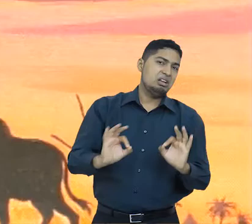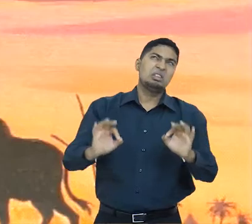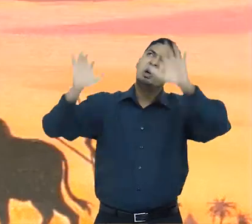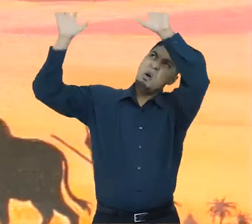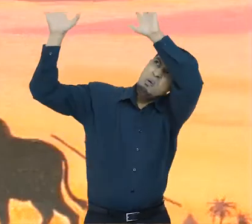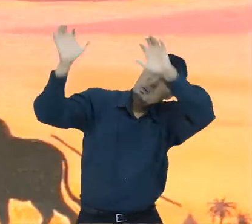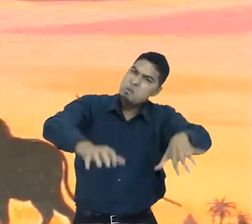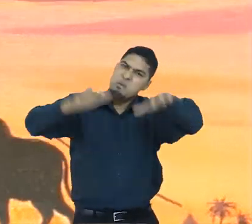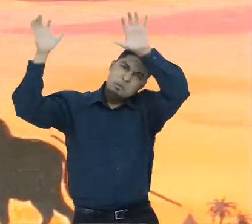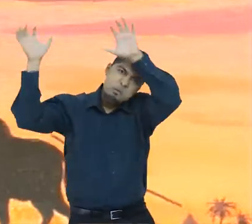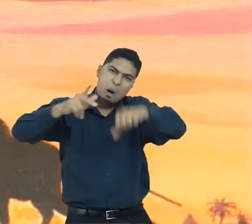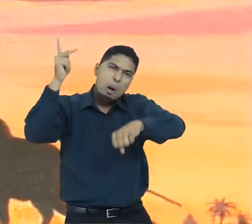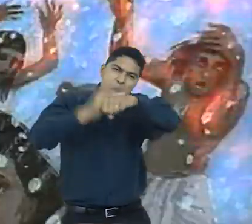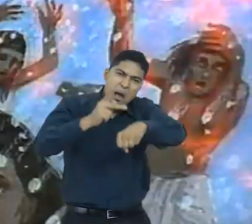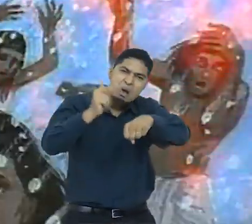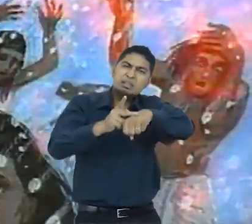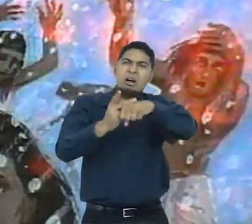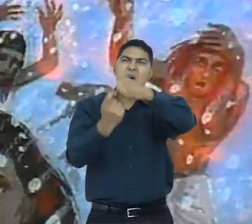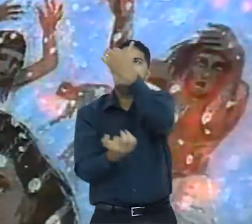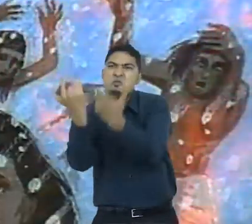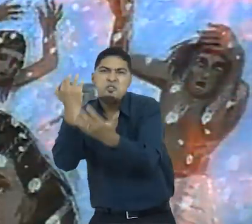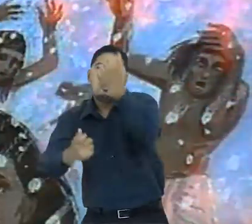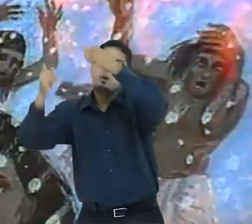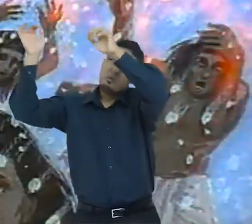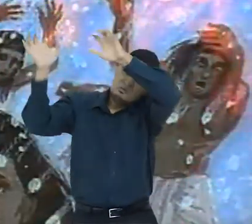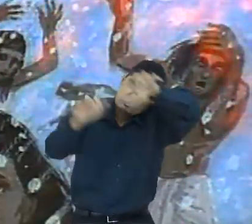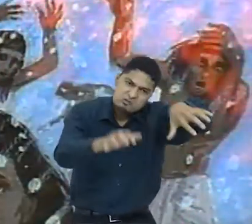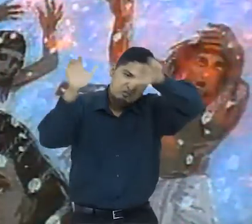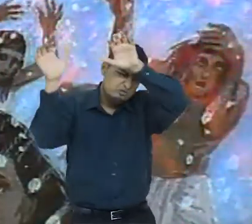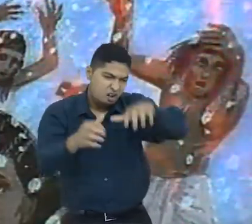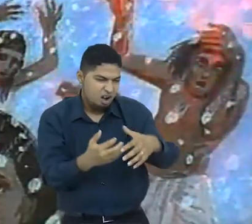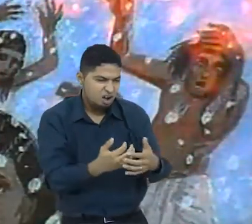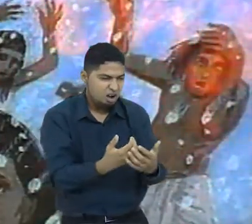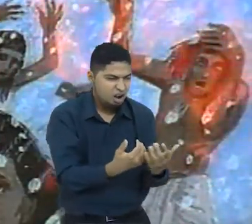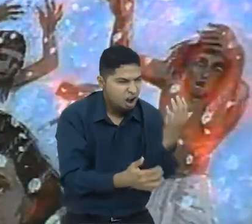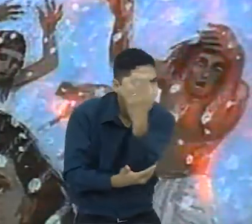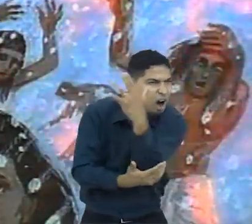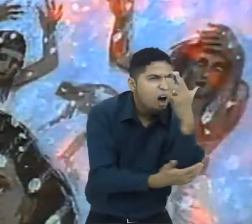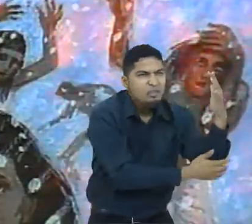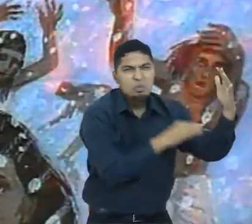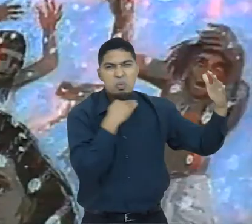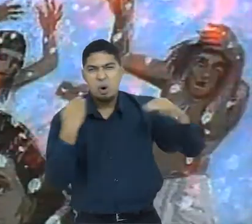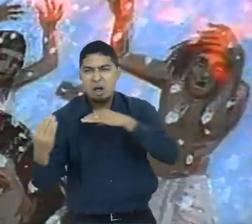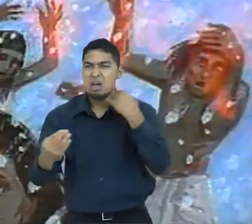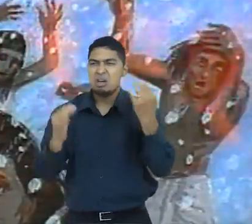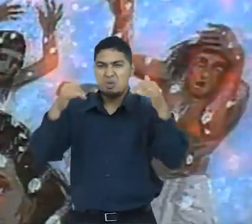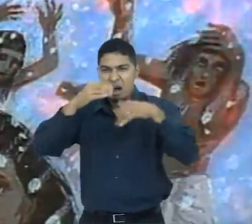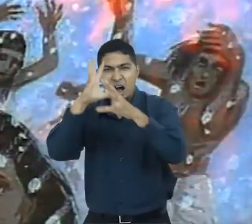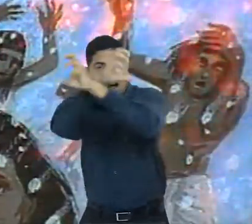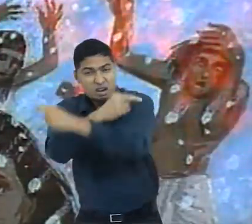fora. Então caíram do céu pedras misturadas com fogo e arruinaram a plantação, destruíram as árvores e mataram